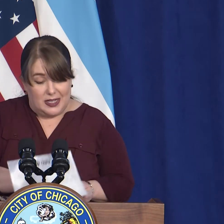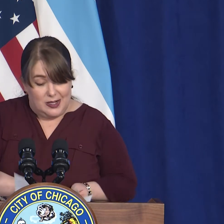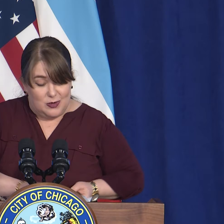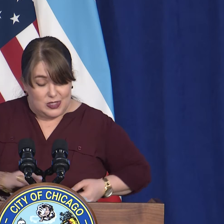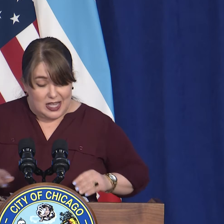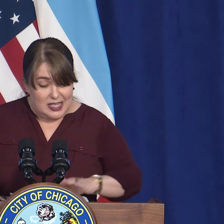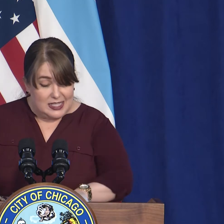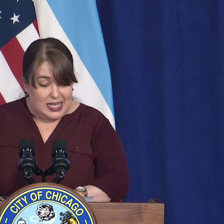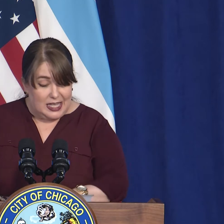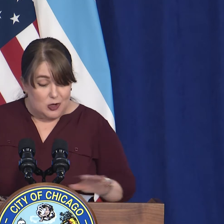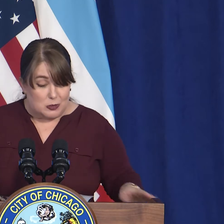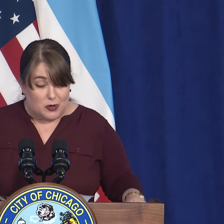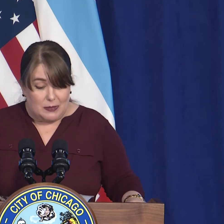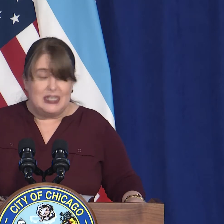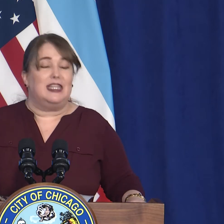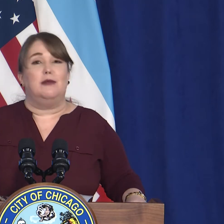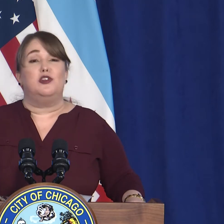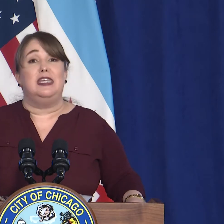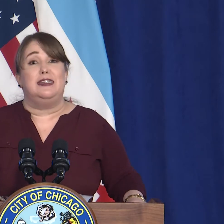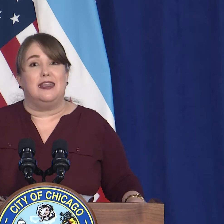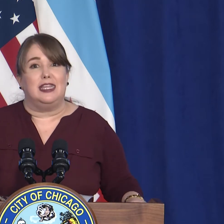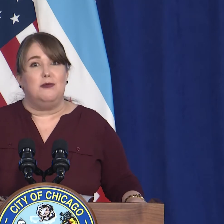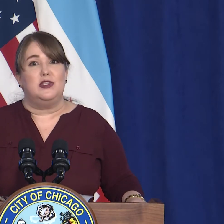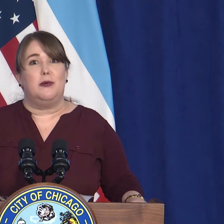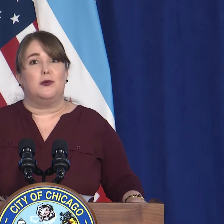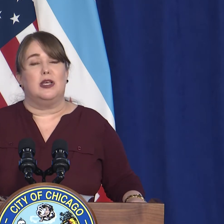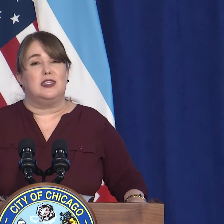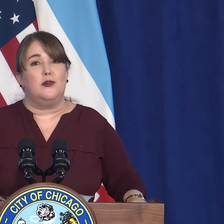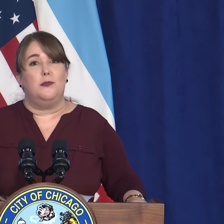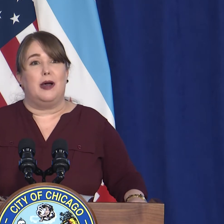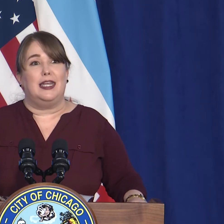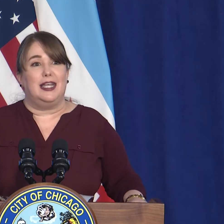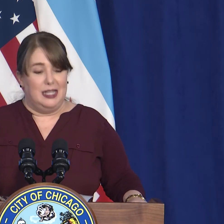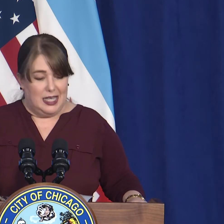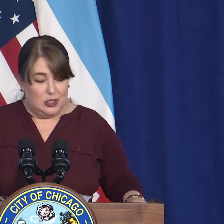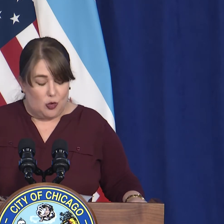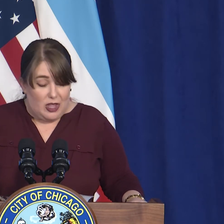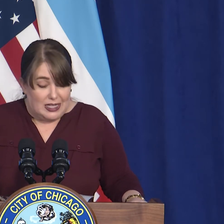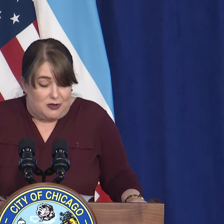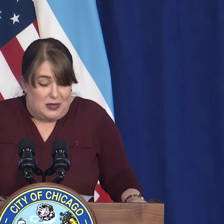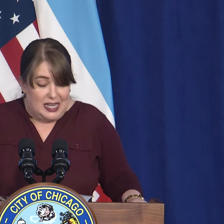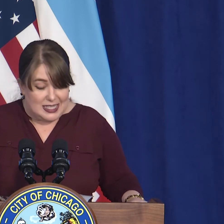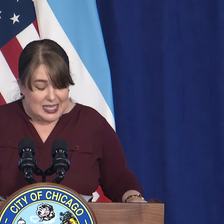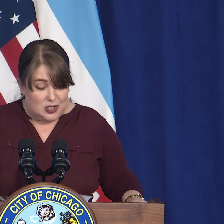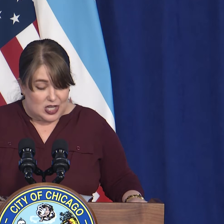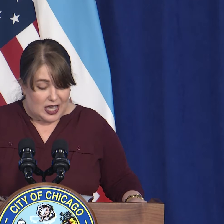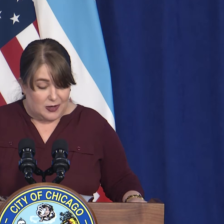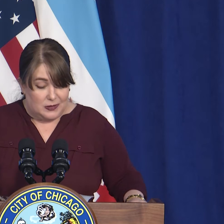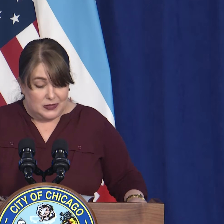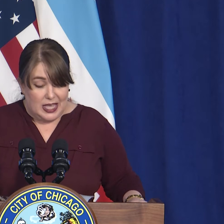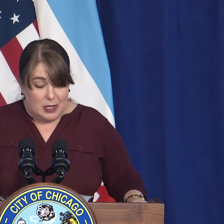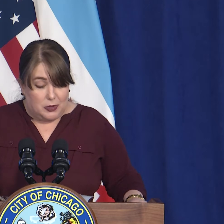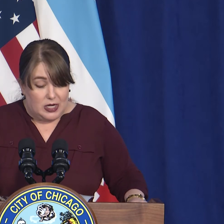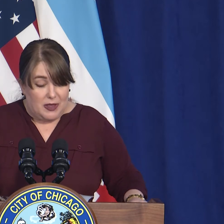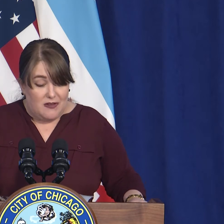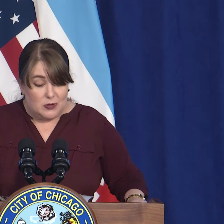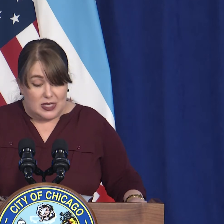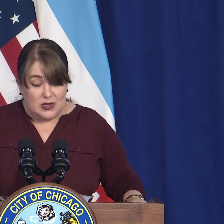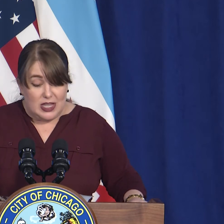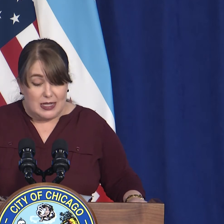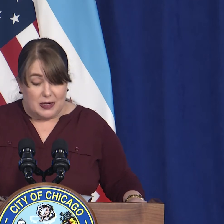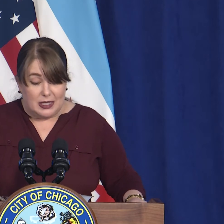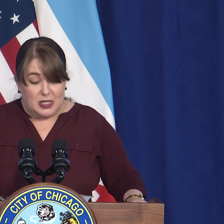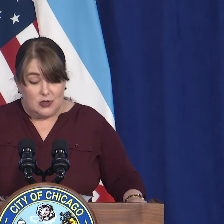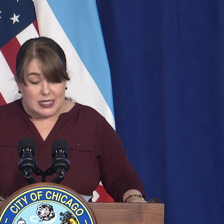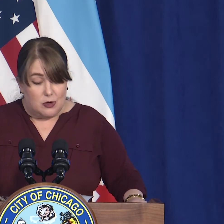Quiero compartir con ustedes los programas que tenemos, incentivos de vacunación para todas las familias aquí en Chicago. El programa de